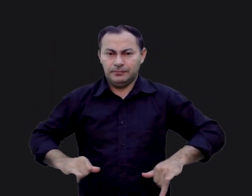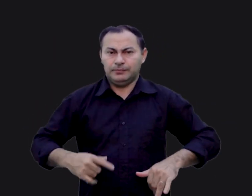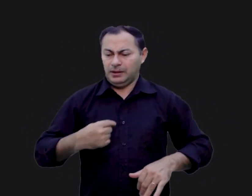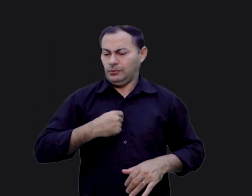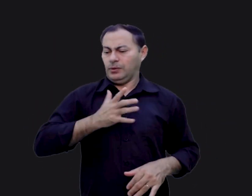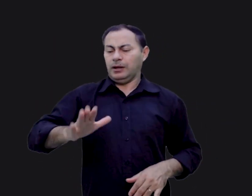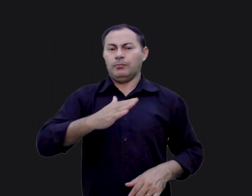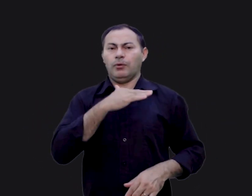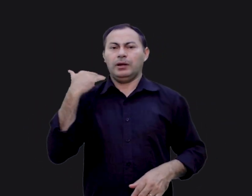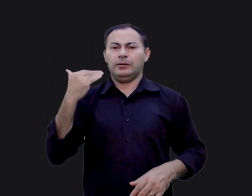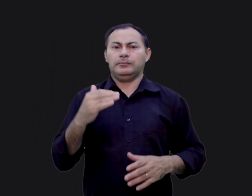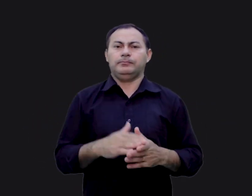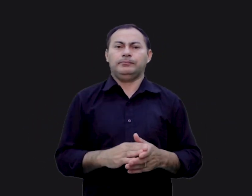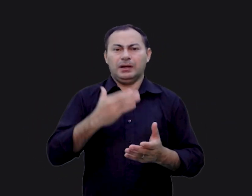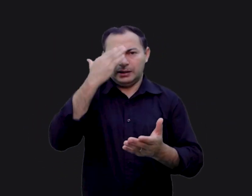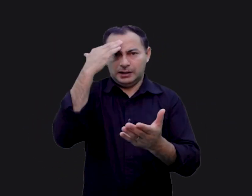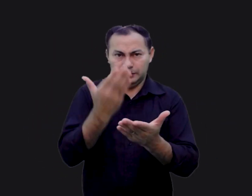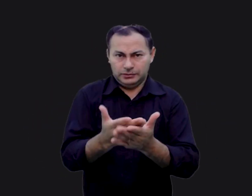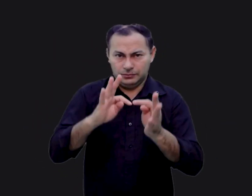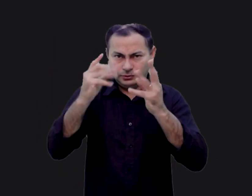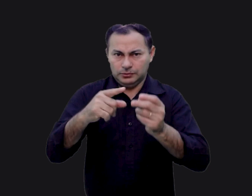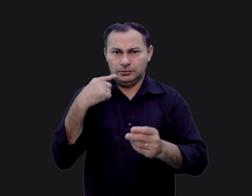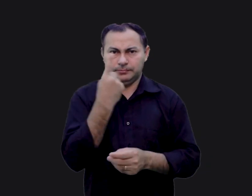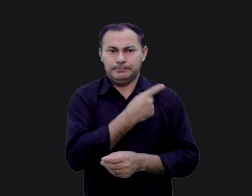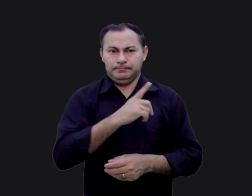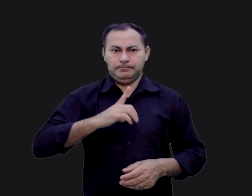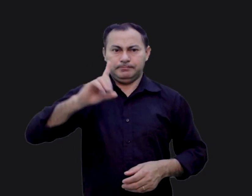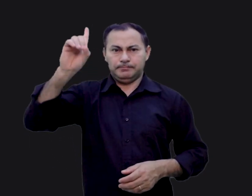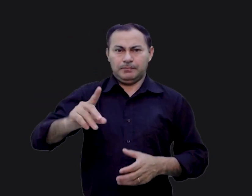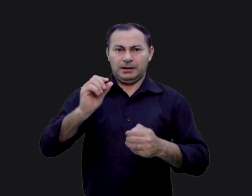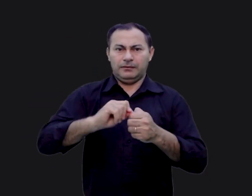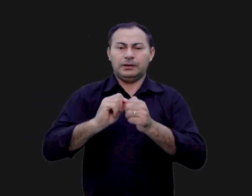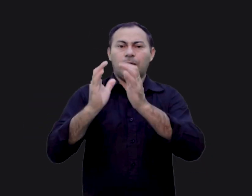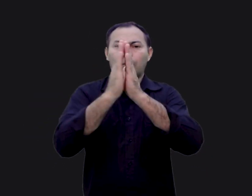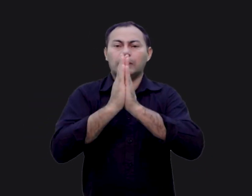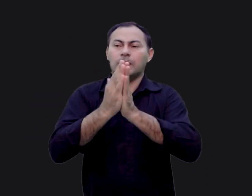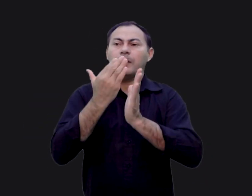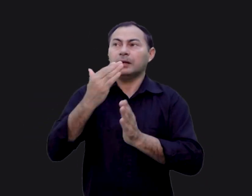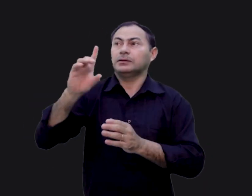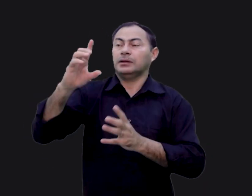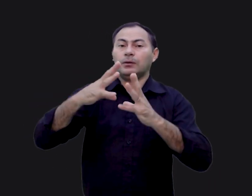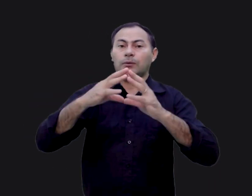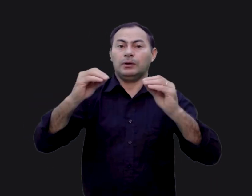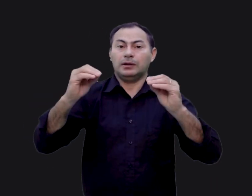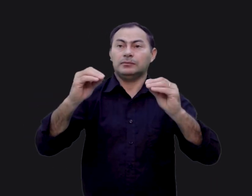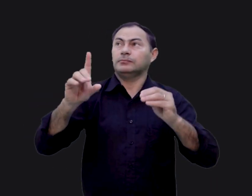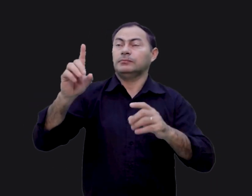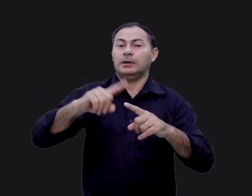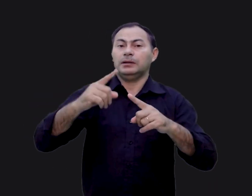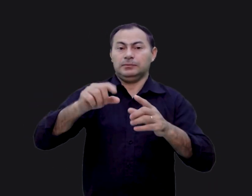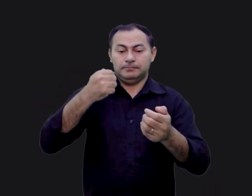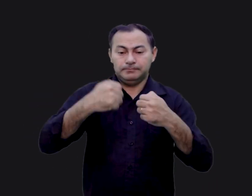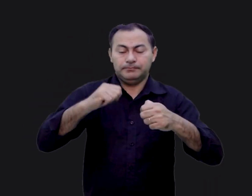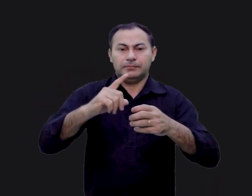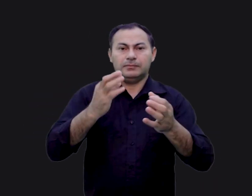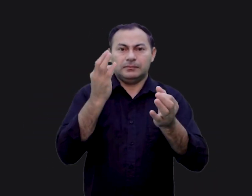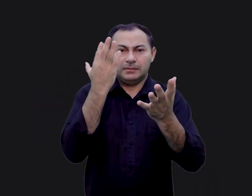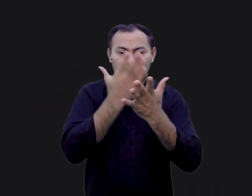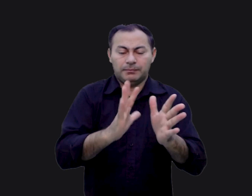cálice. Eu não quero morrer. Creio que todos nós temos o direito de fazer essa oração pedindo a cura. No entanto, devemos terminar